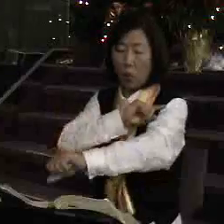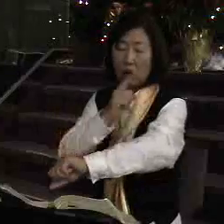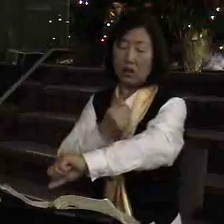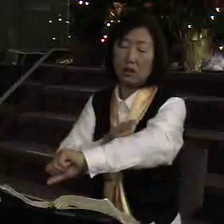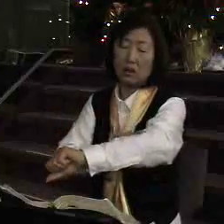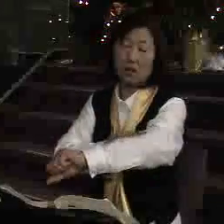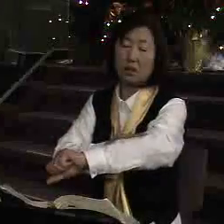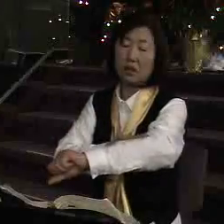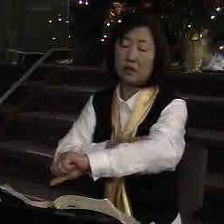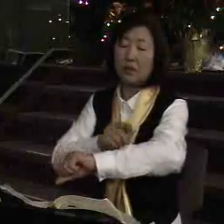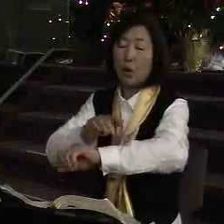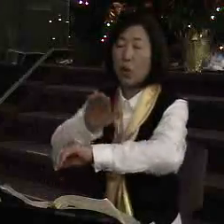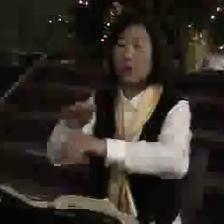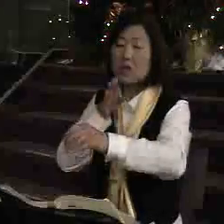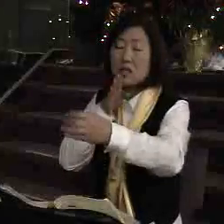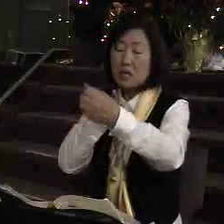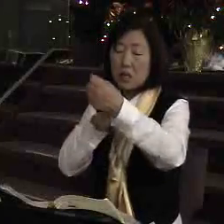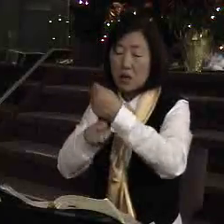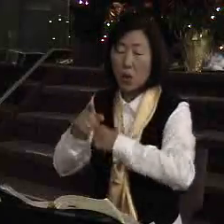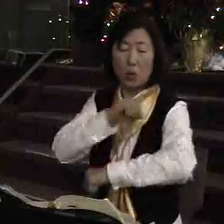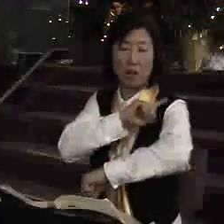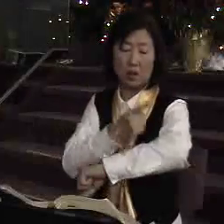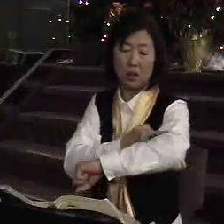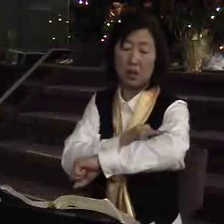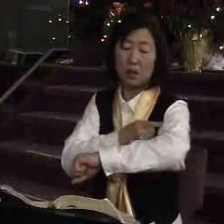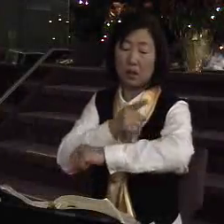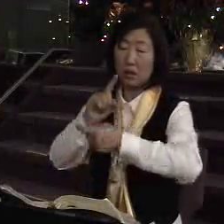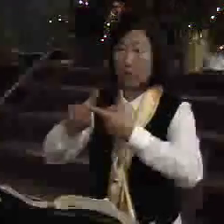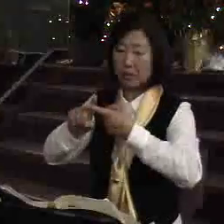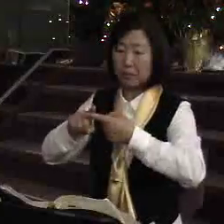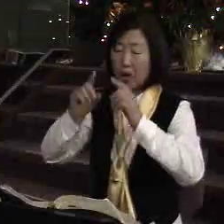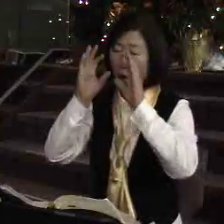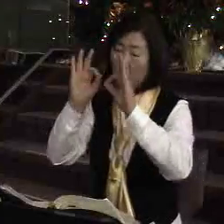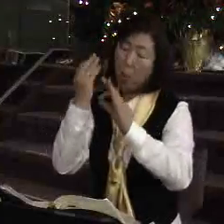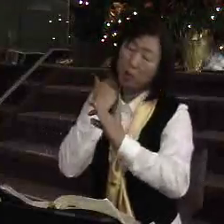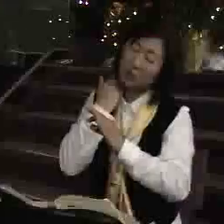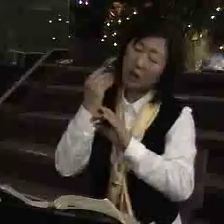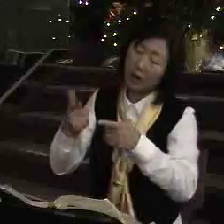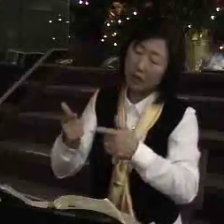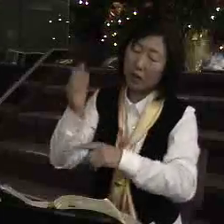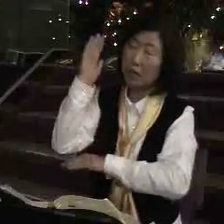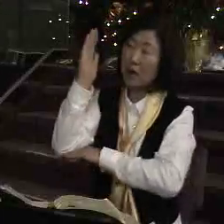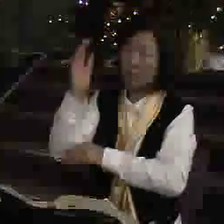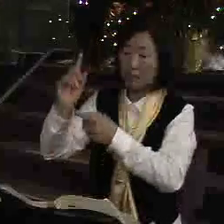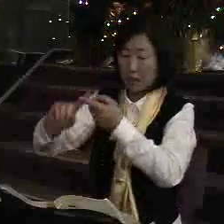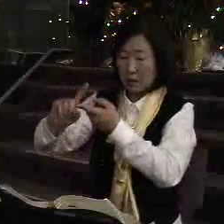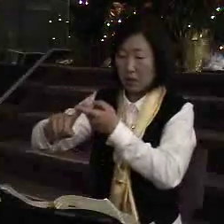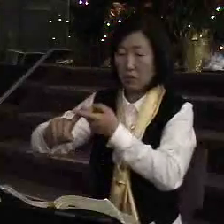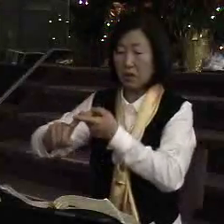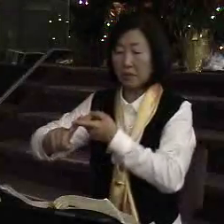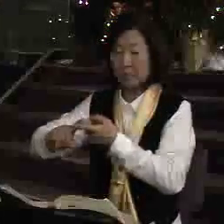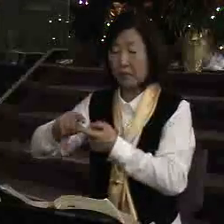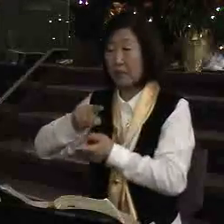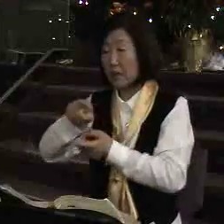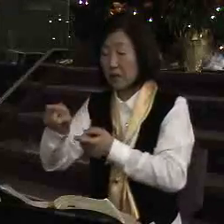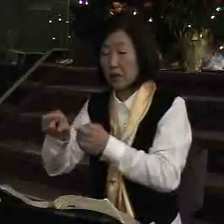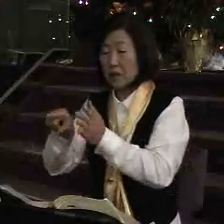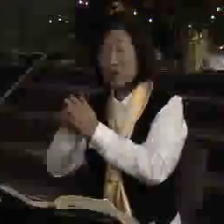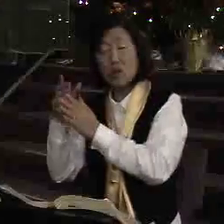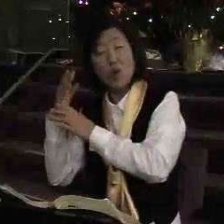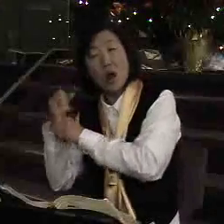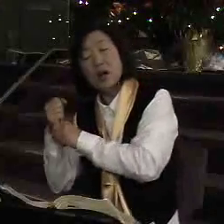특권이요, 우리의 진리요, 우리의 능력인데 이 보이지 않는 말씀 자체로 그들이